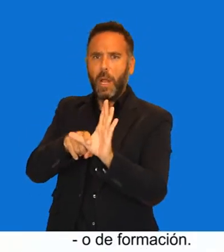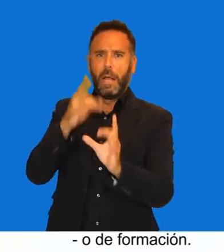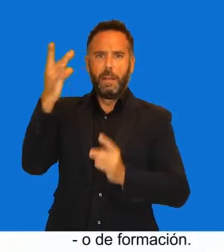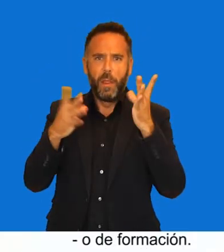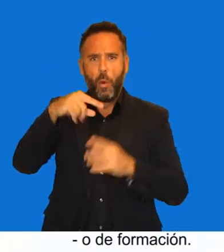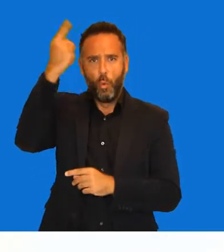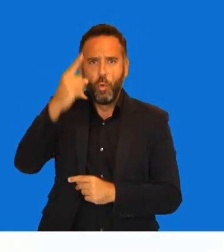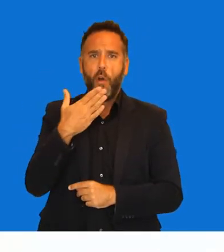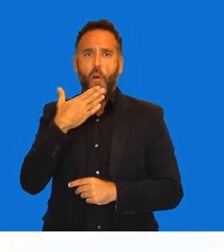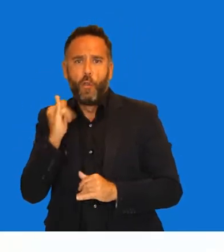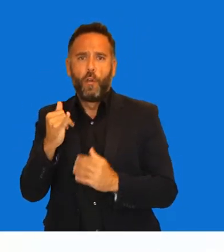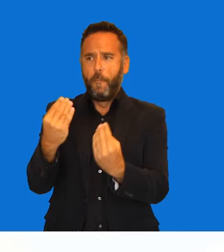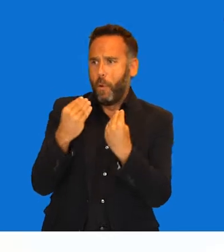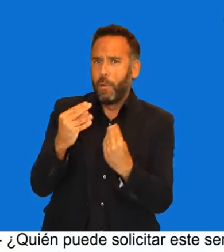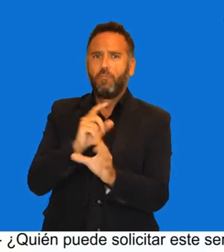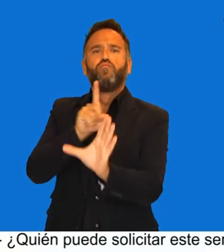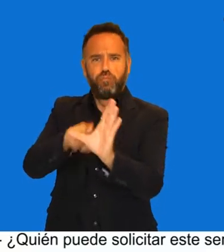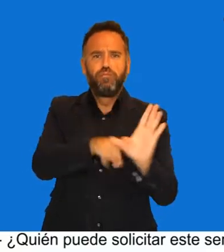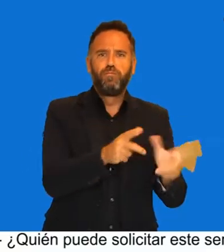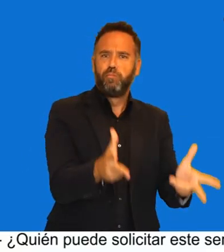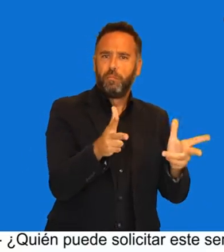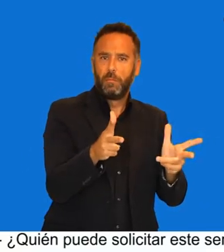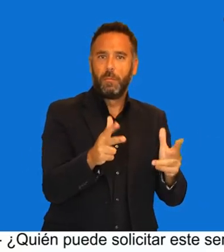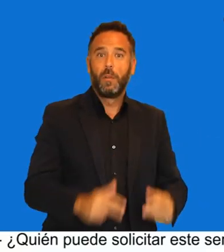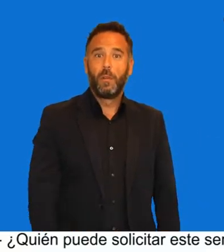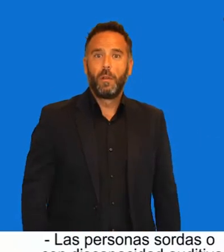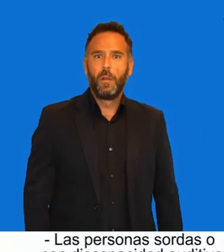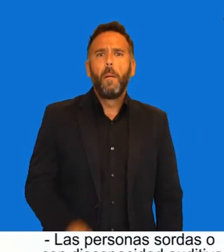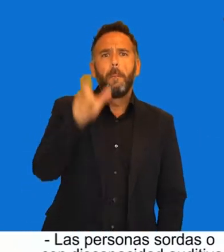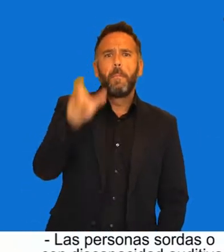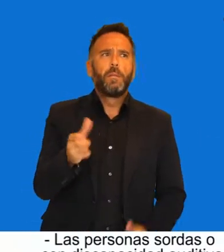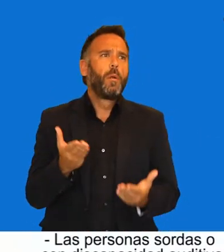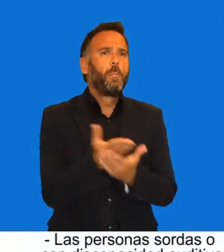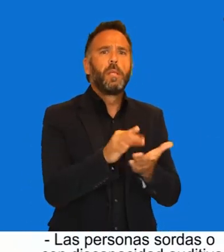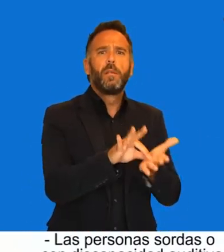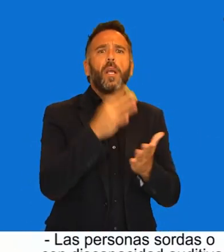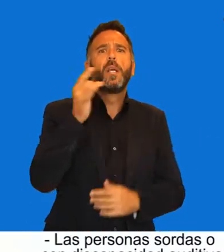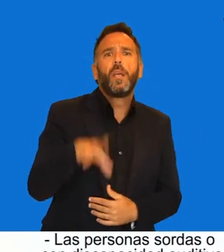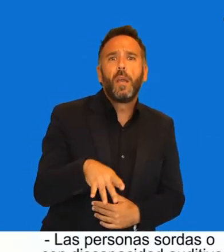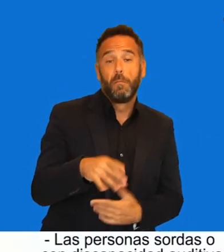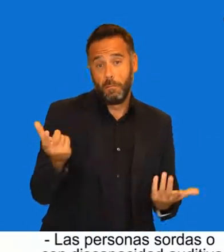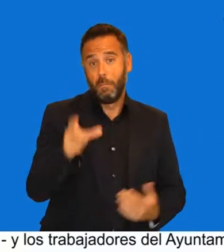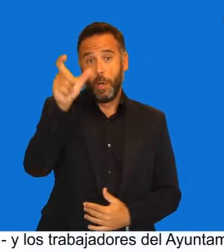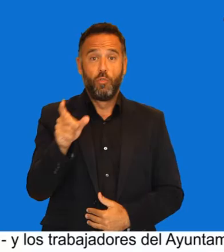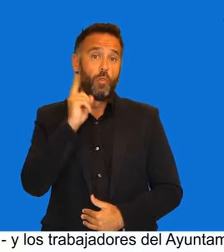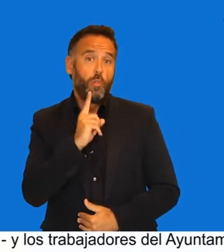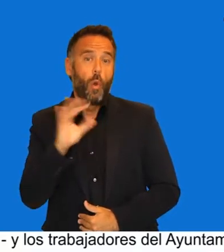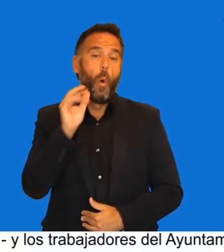de formación. ¿Quién puede solicitar este servicio? Las personas sordas o con discapacidad auditiva... ...y los trabajadores del